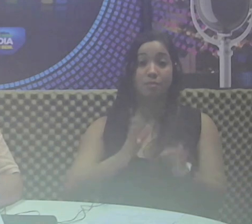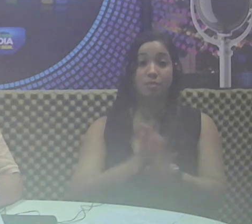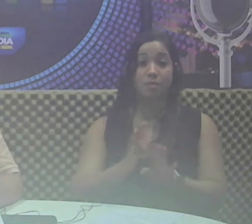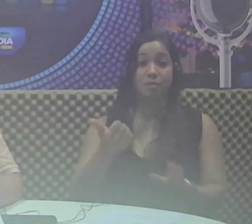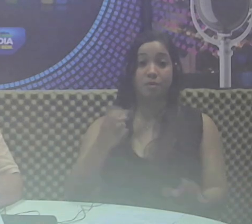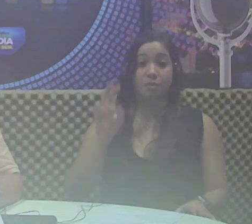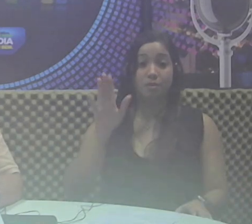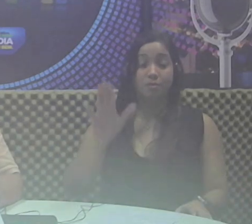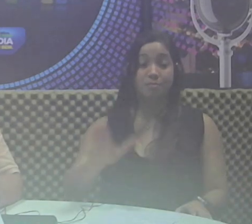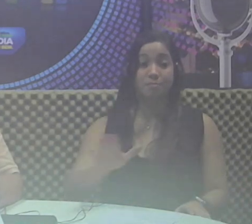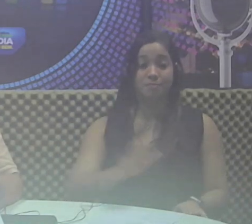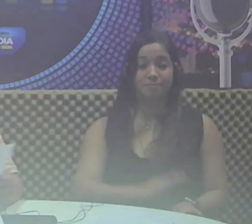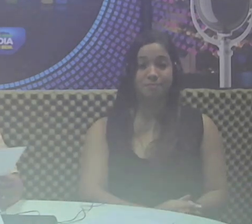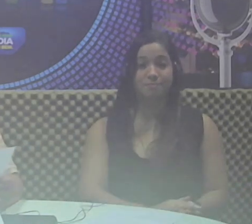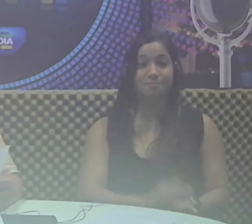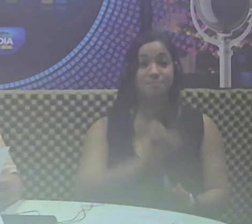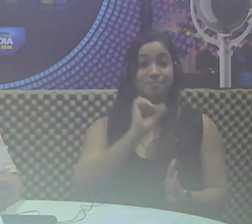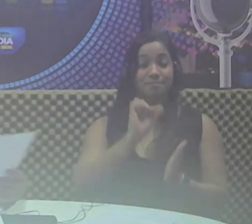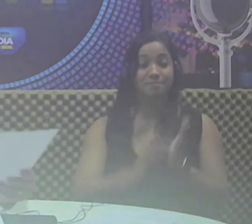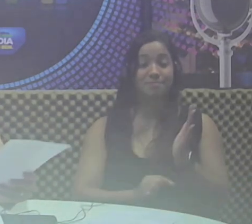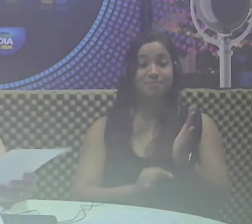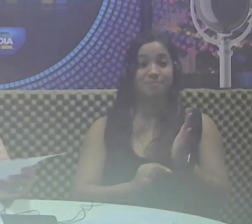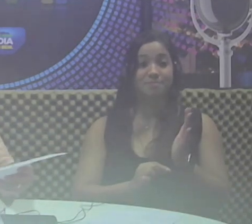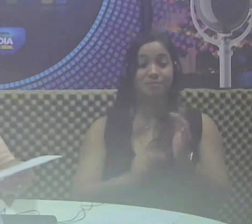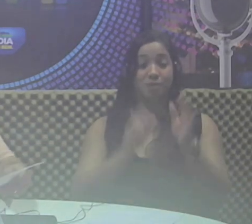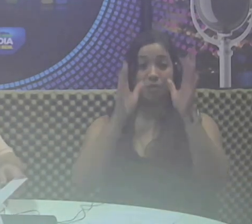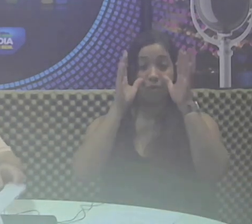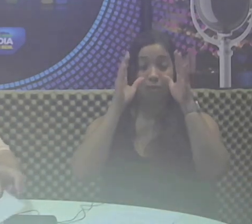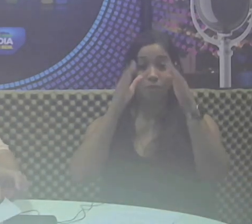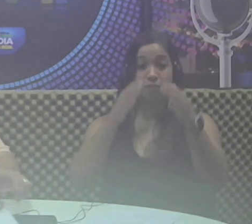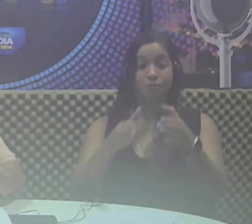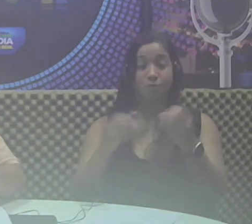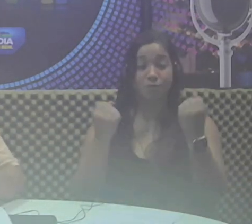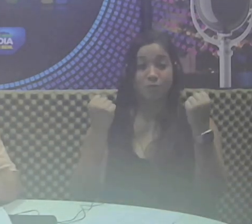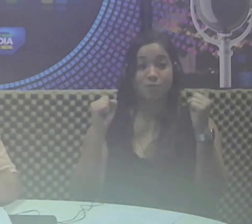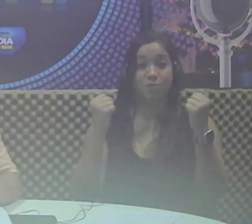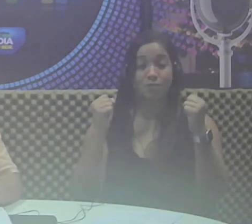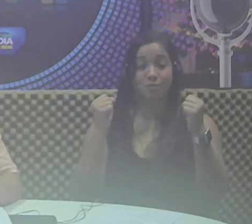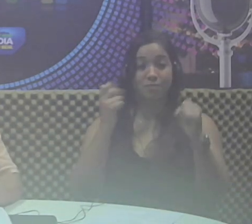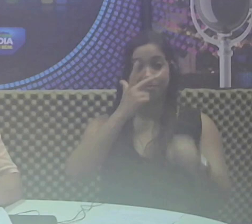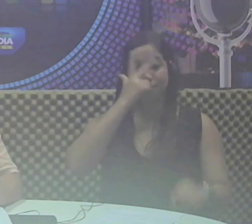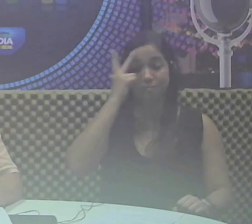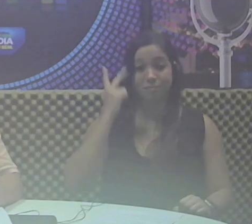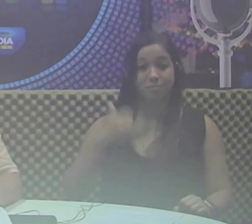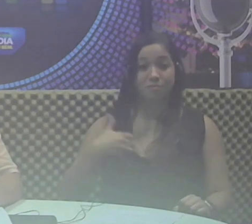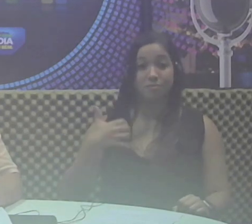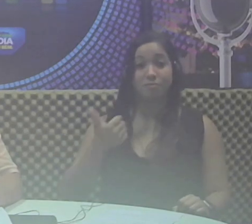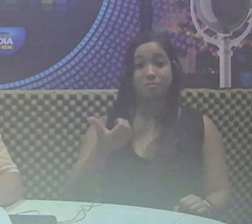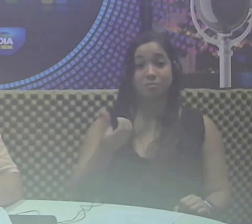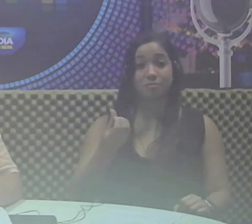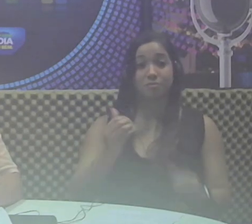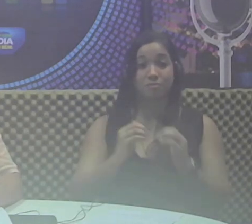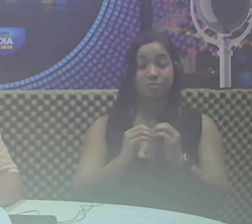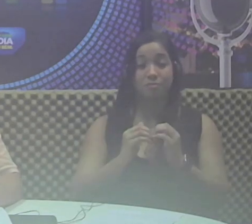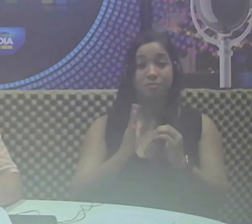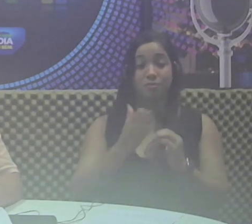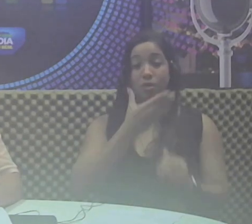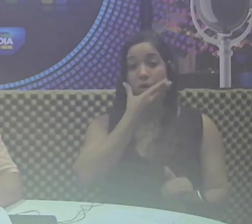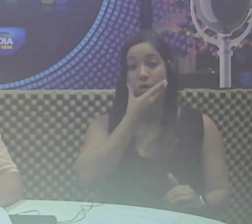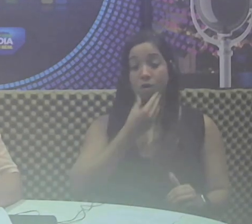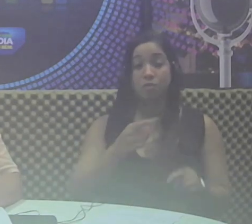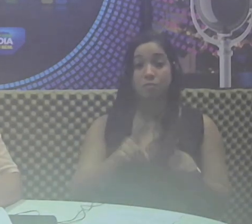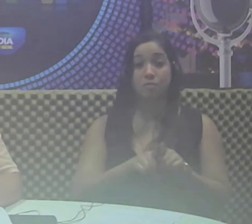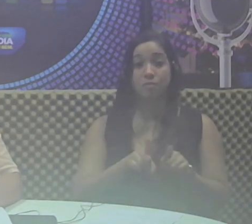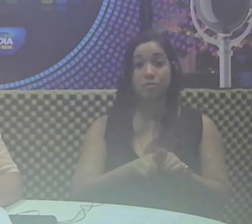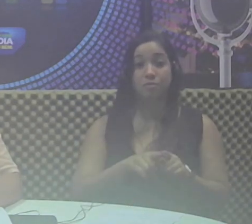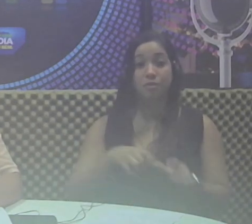horas. As inscrições são voltadas a atletas a partir dos 16 anos no masculino e